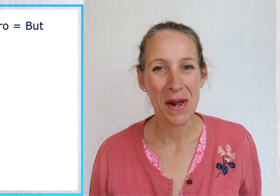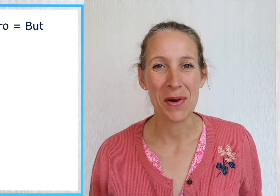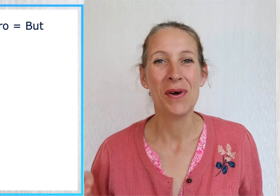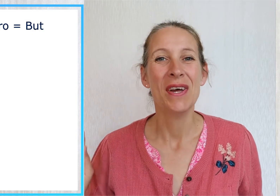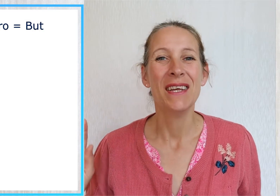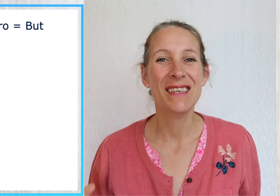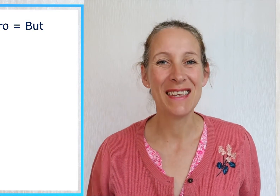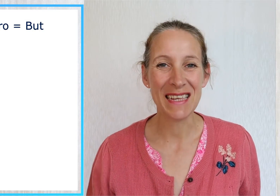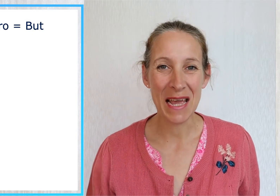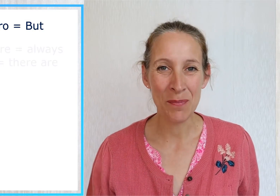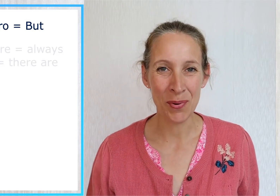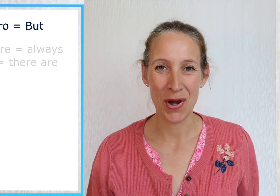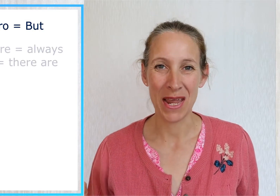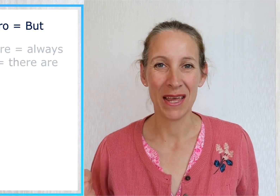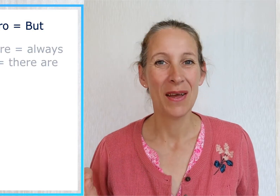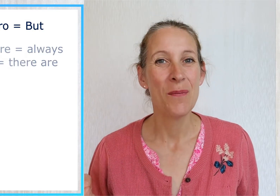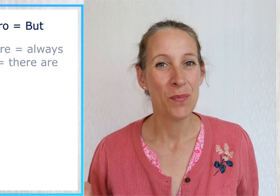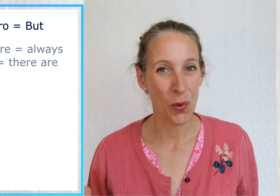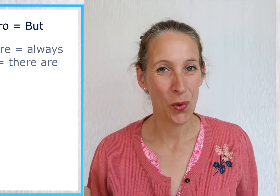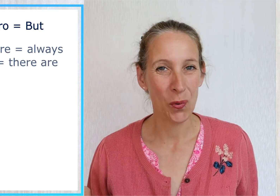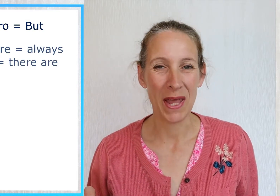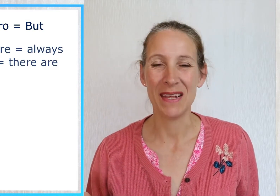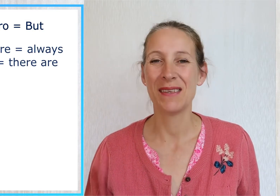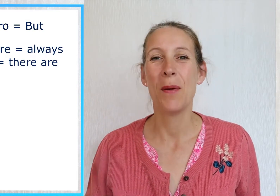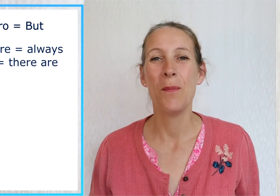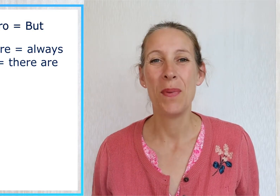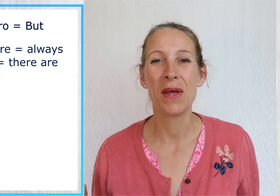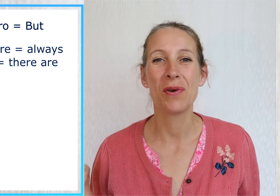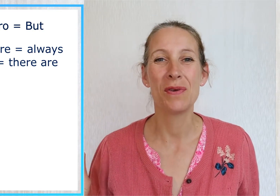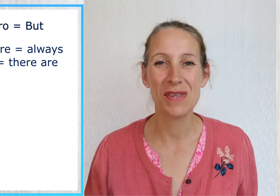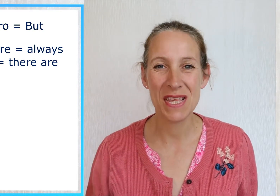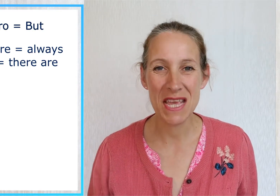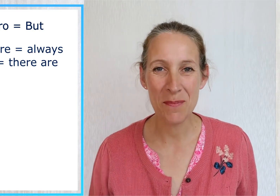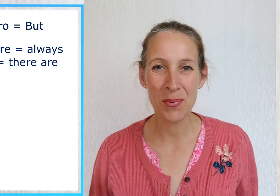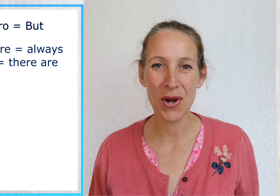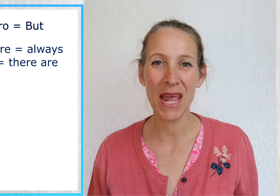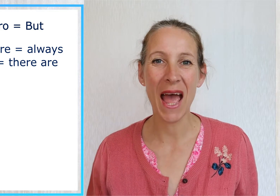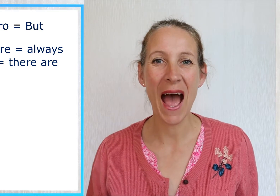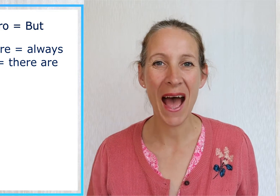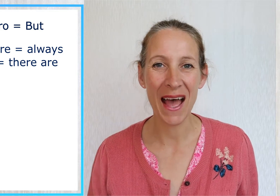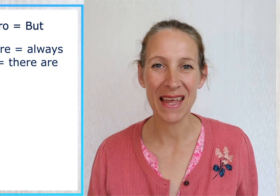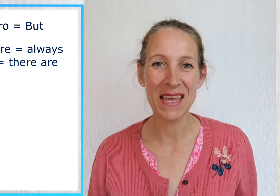Pero, siempre, always, pero siempre hay